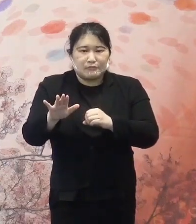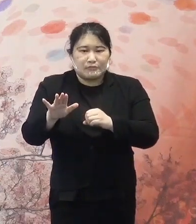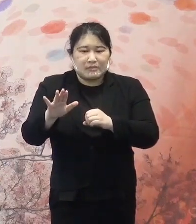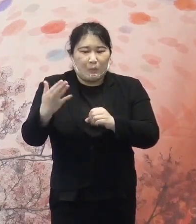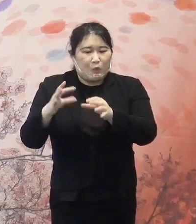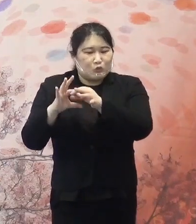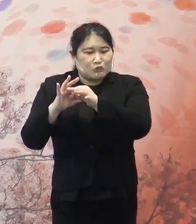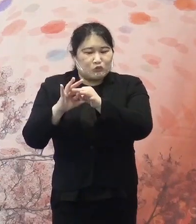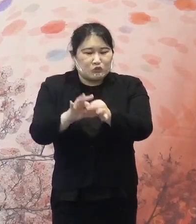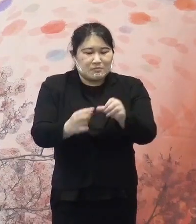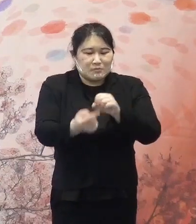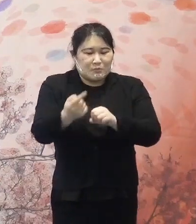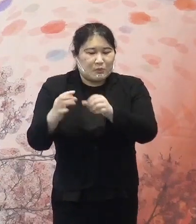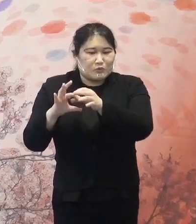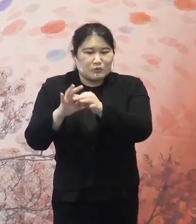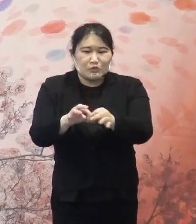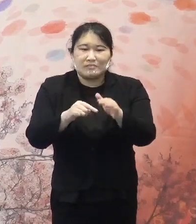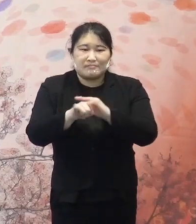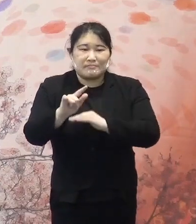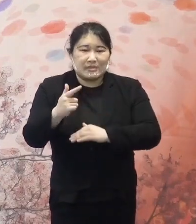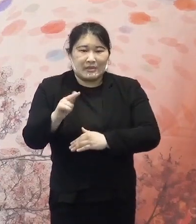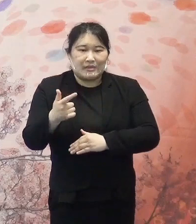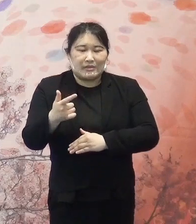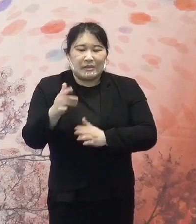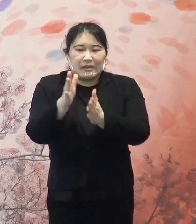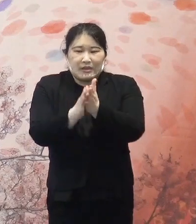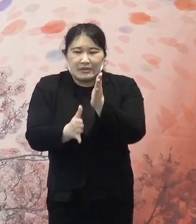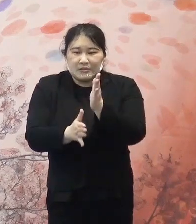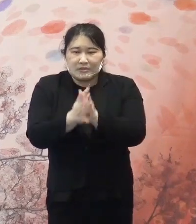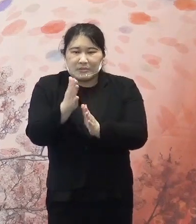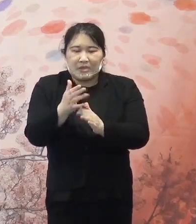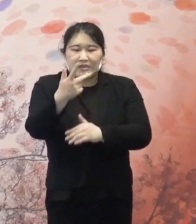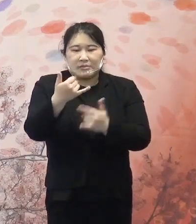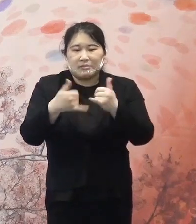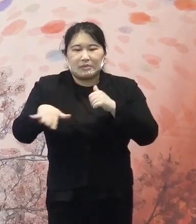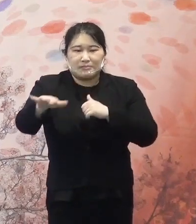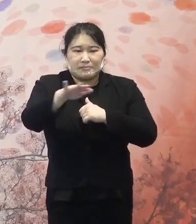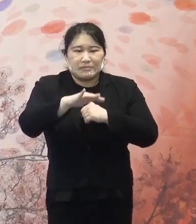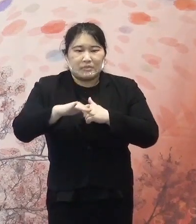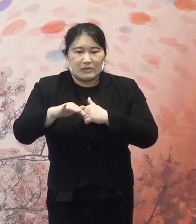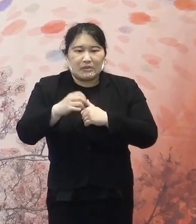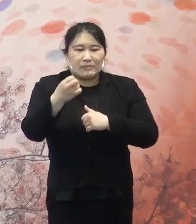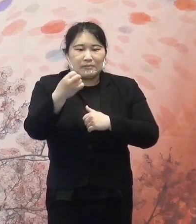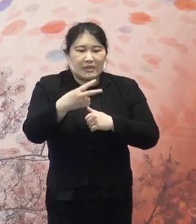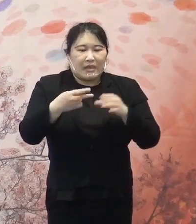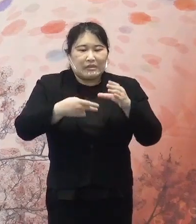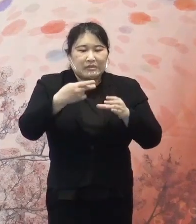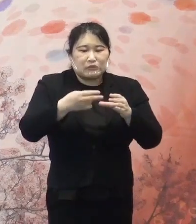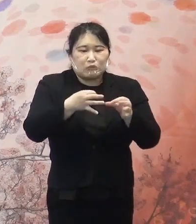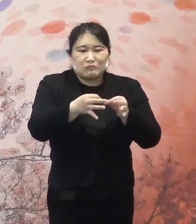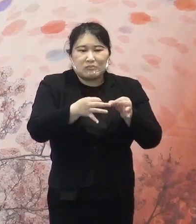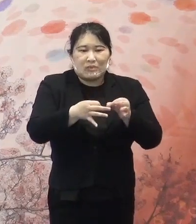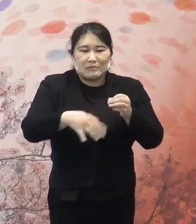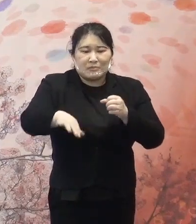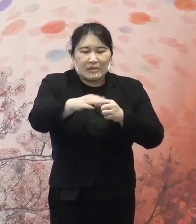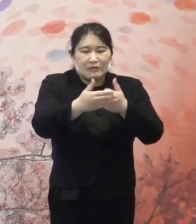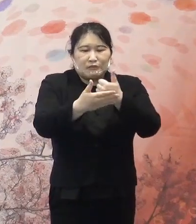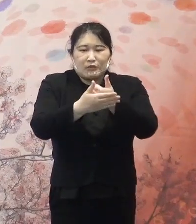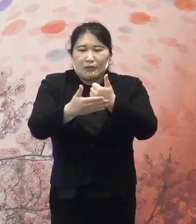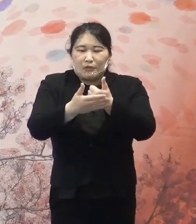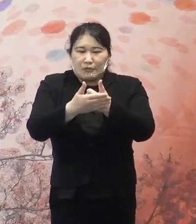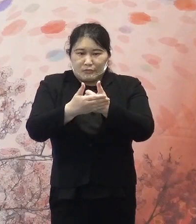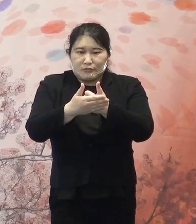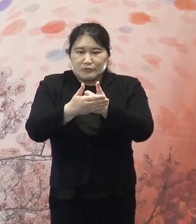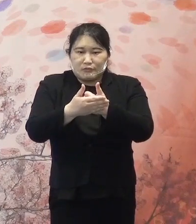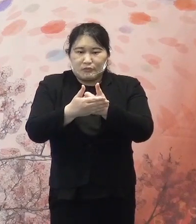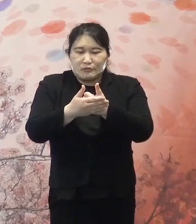連続という形になっていないこと、これは改めて、市民の皆さん、また飲食店の皆さんのご協力に心から感謝